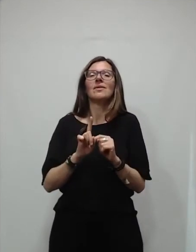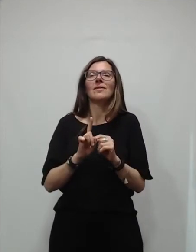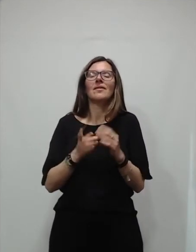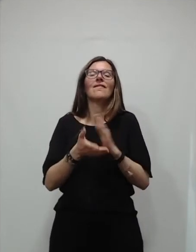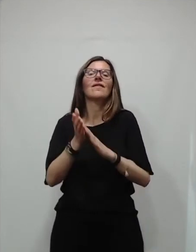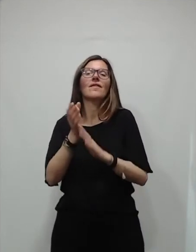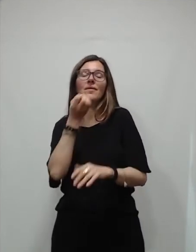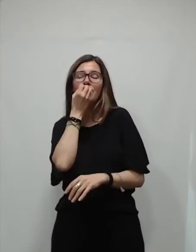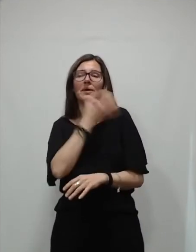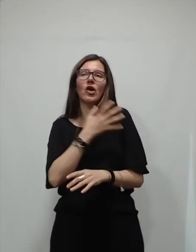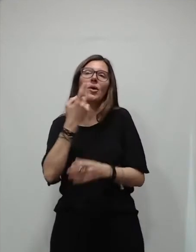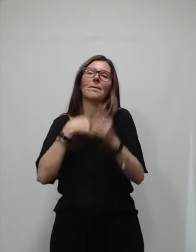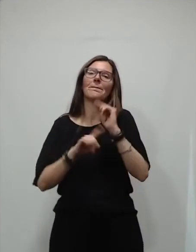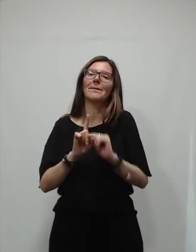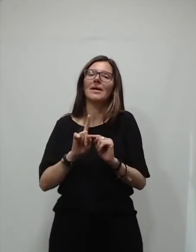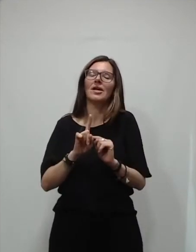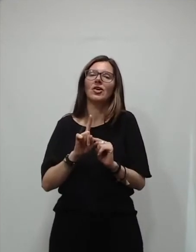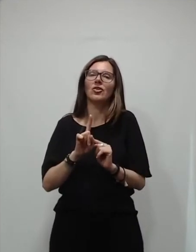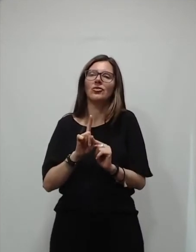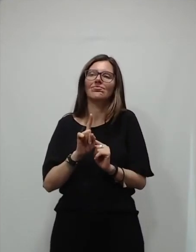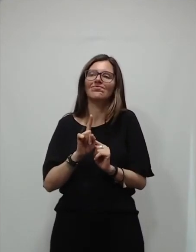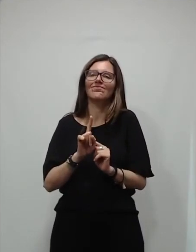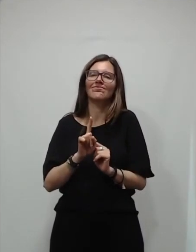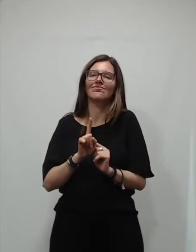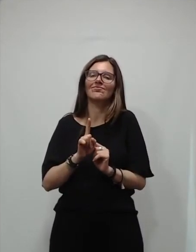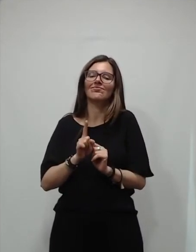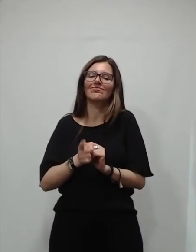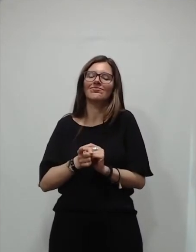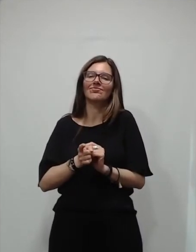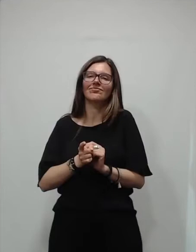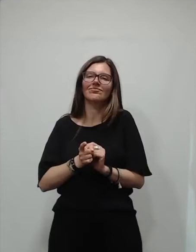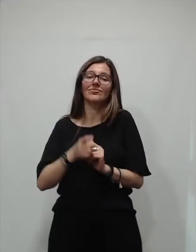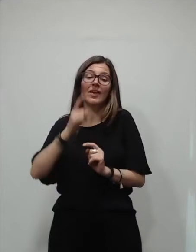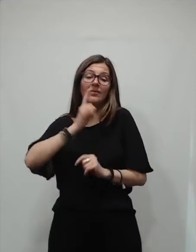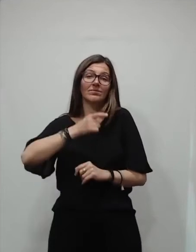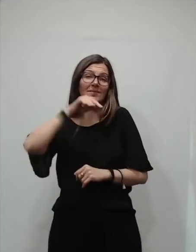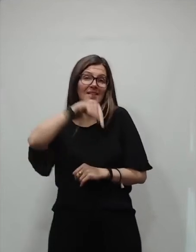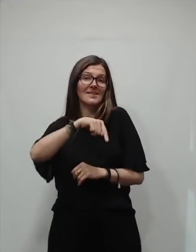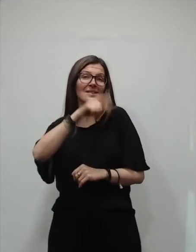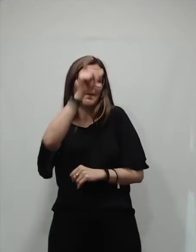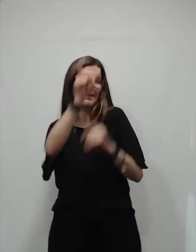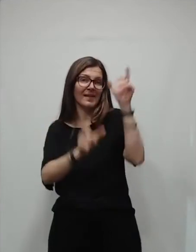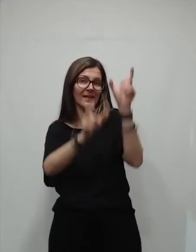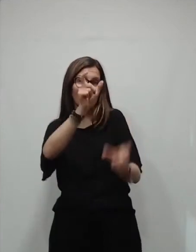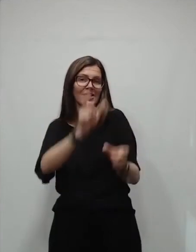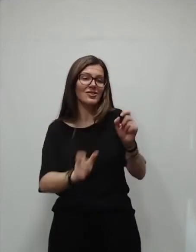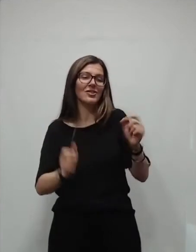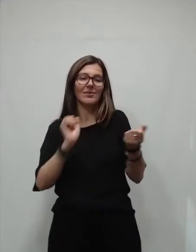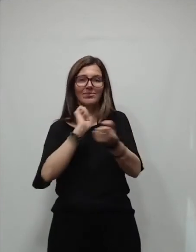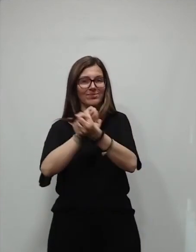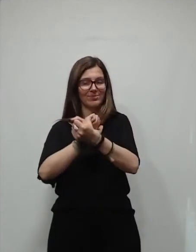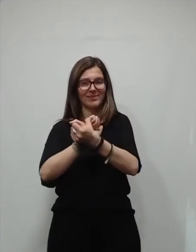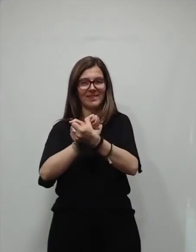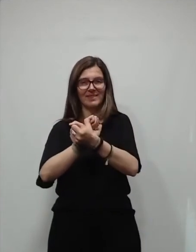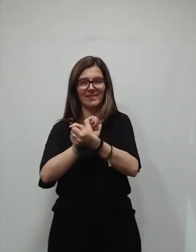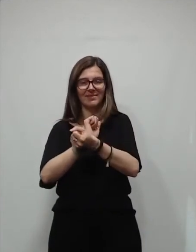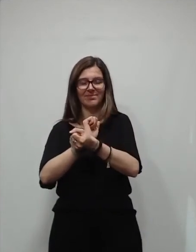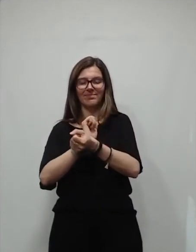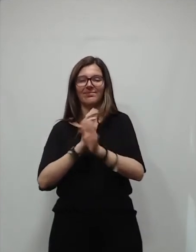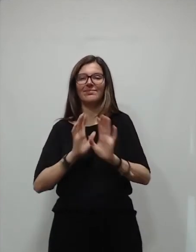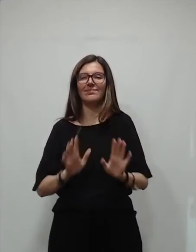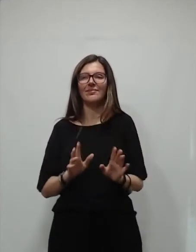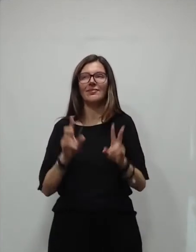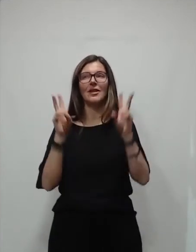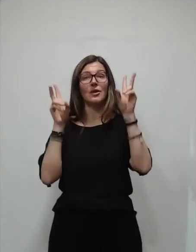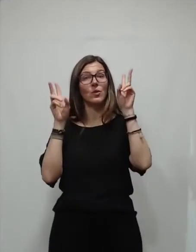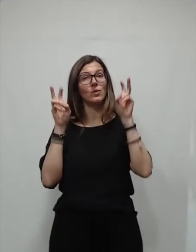sido declarados autores inimputables de delitos por parte de la justicia penal, ¿no? Un